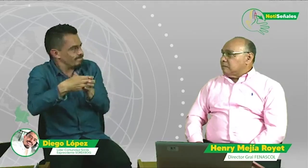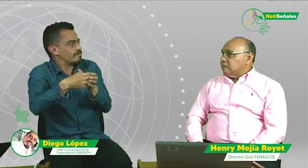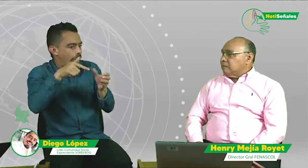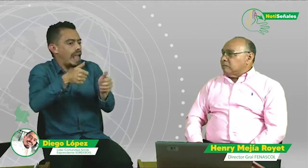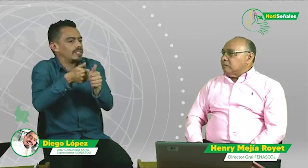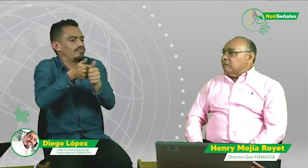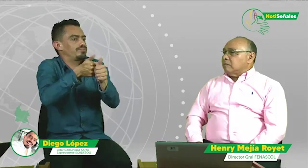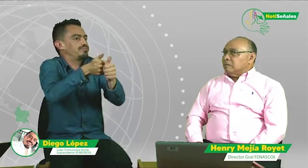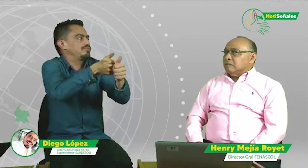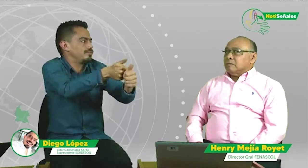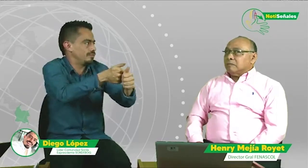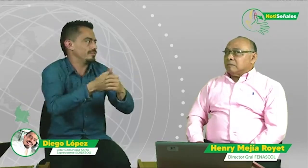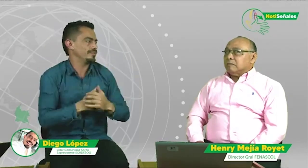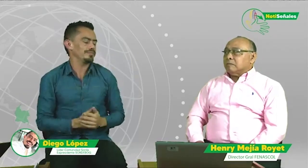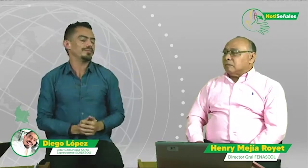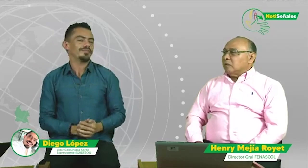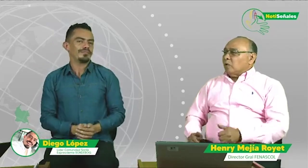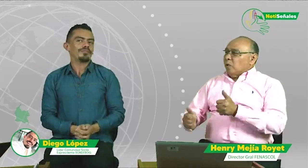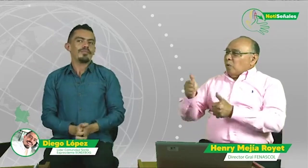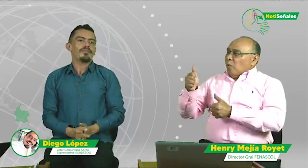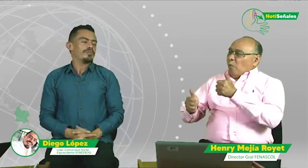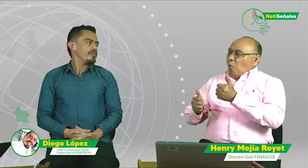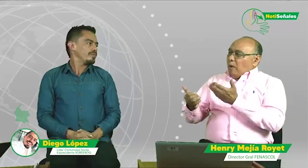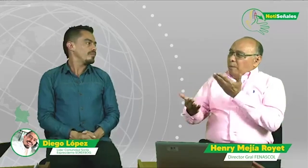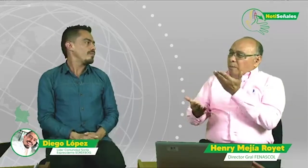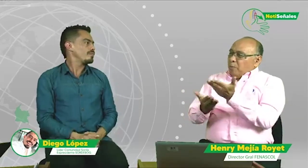contratar, que este equipo técnico pues conozca muy bien los perfiles.